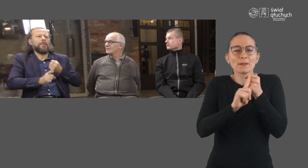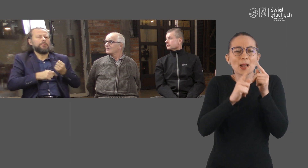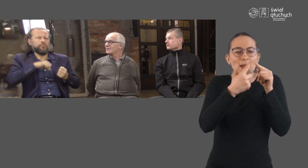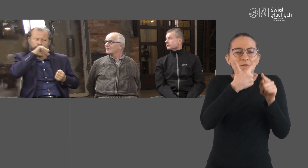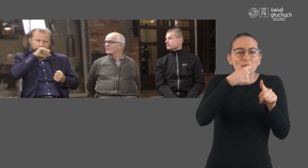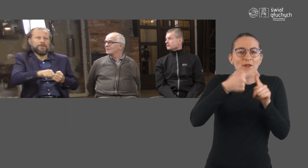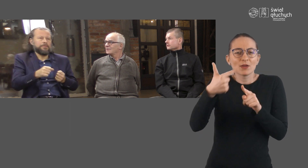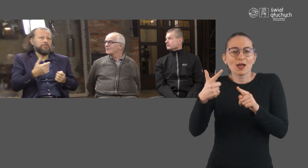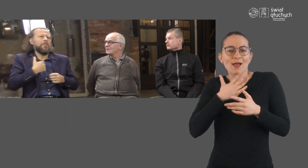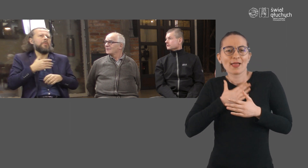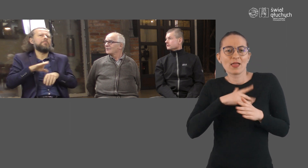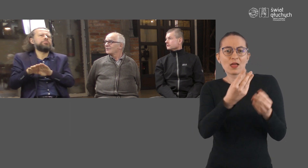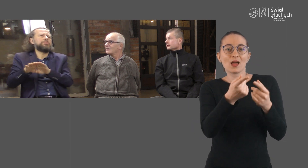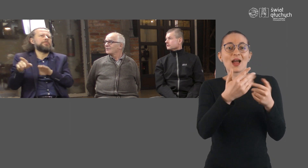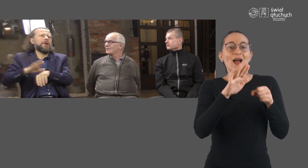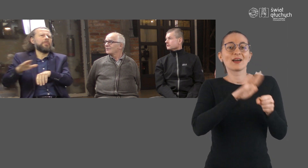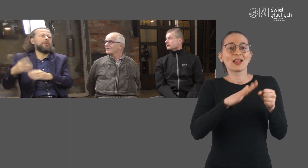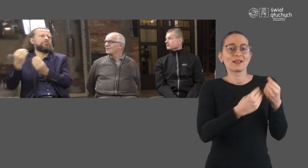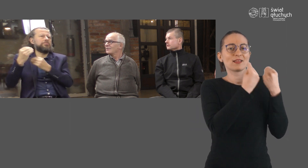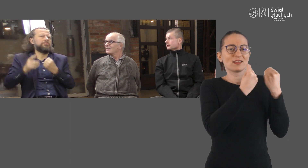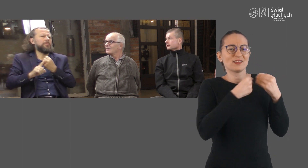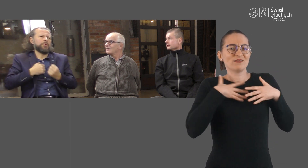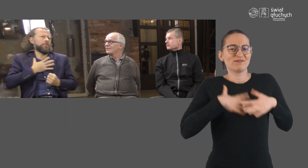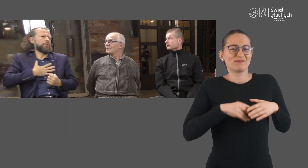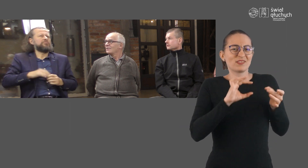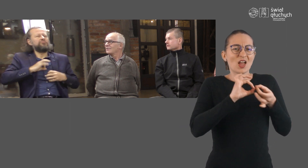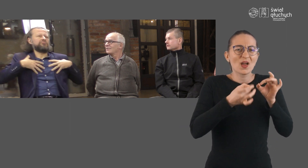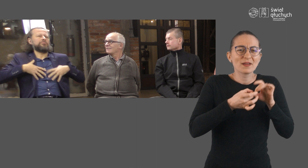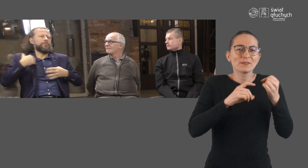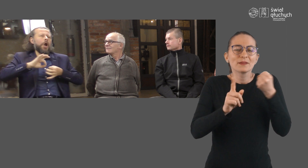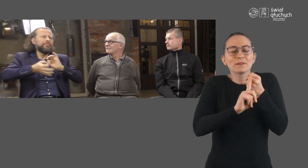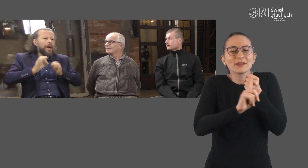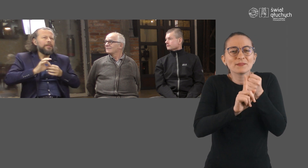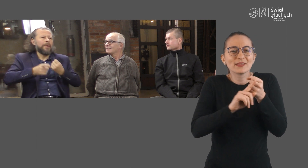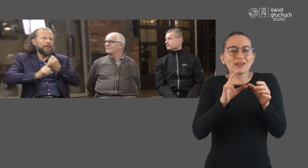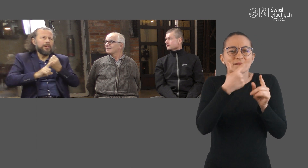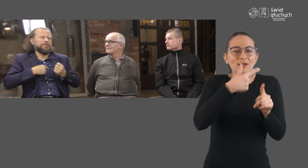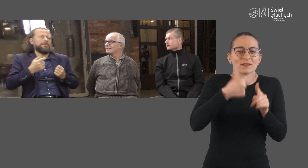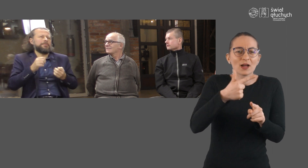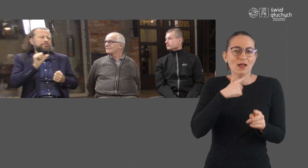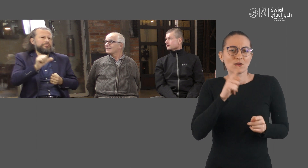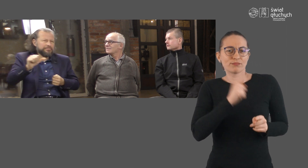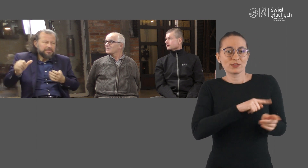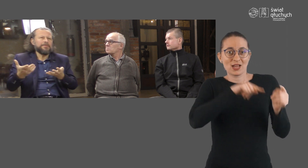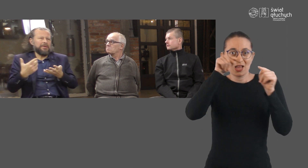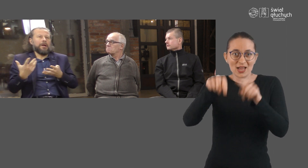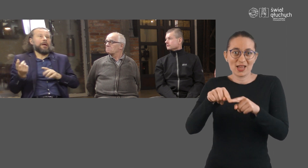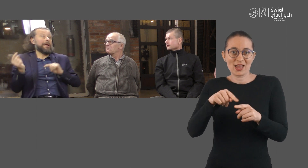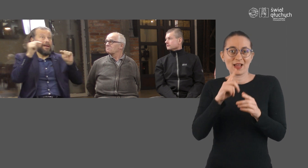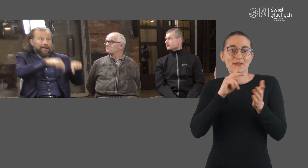Ja najbardziej lubię przedmiot matematykę. W szkole podstawowej w Radomiu, w